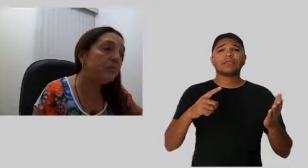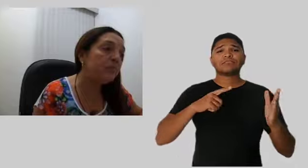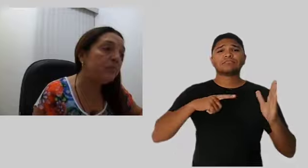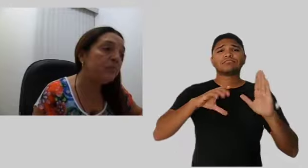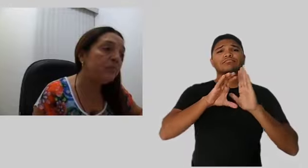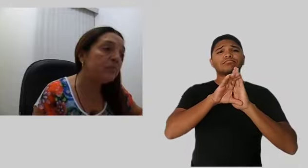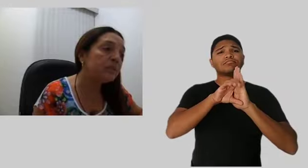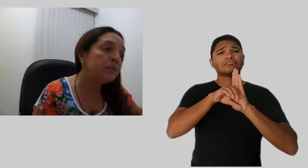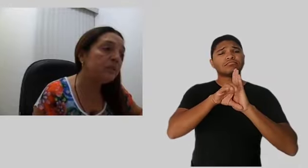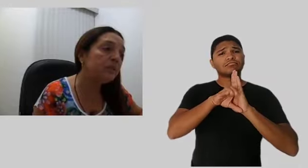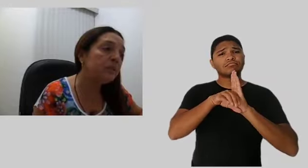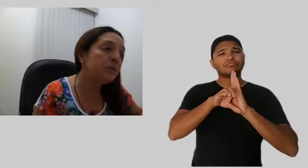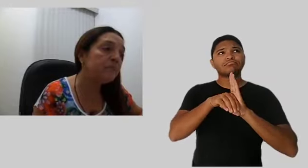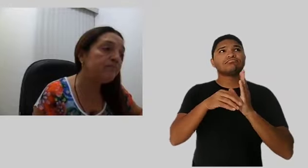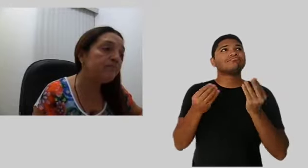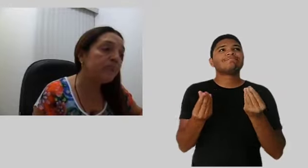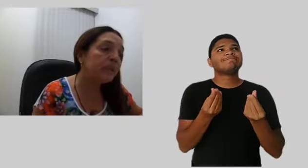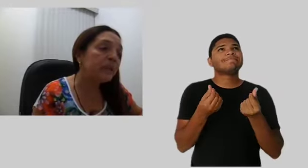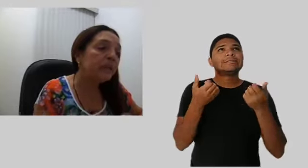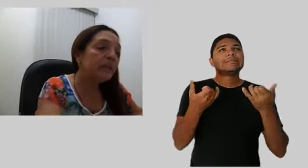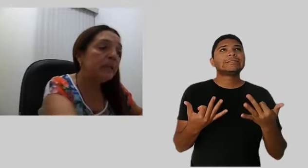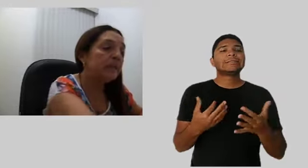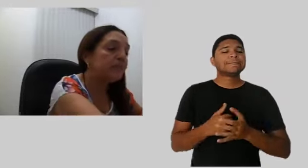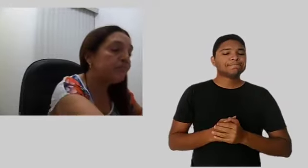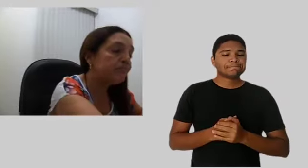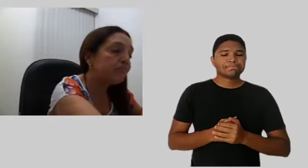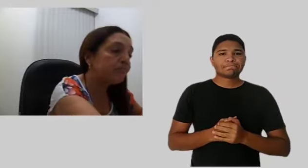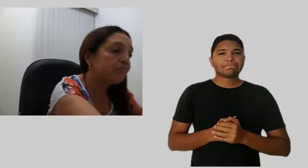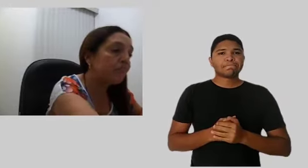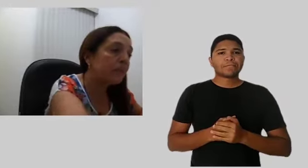é um conceito que